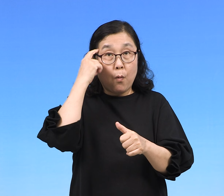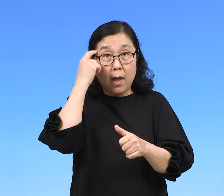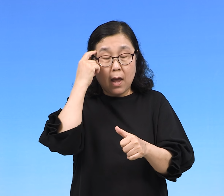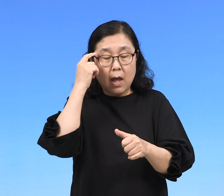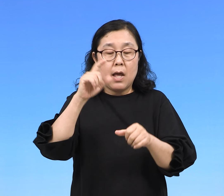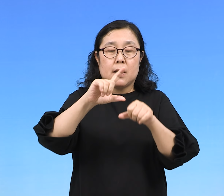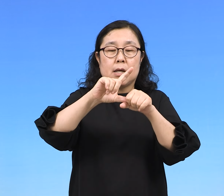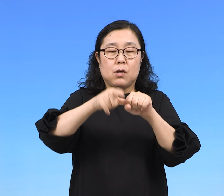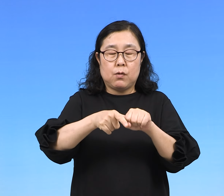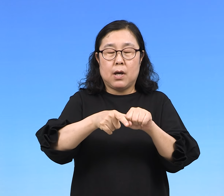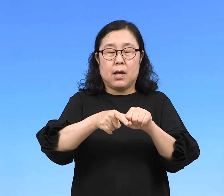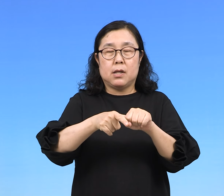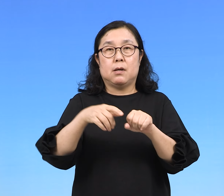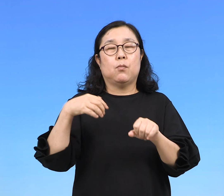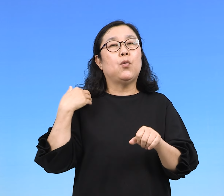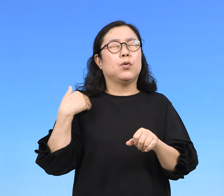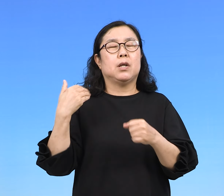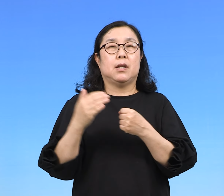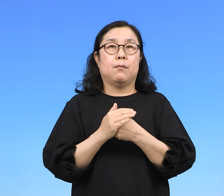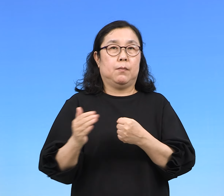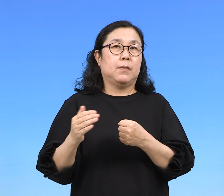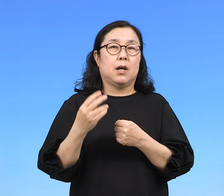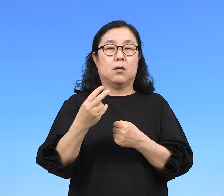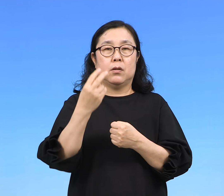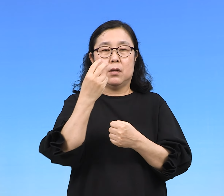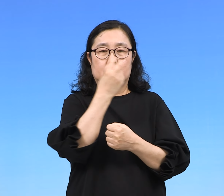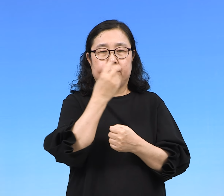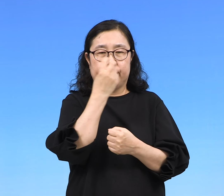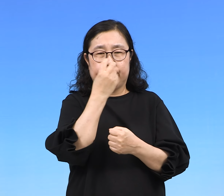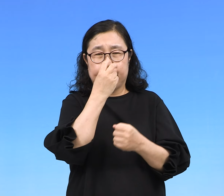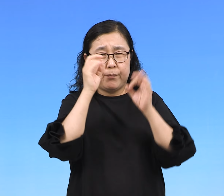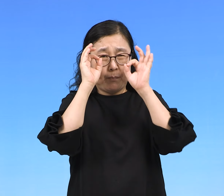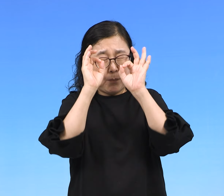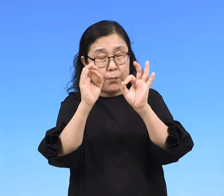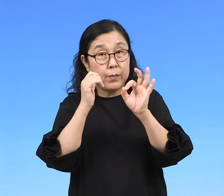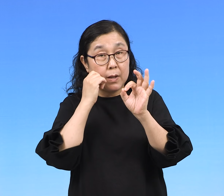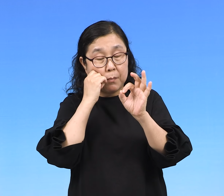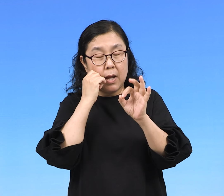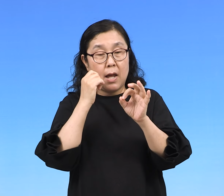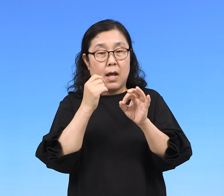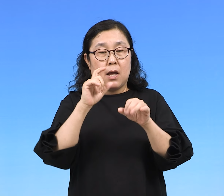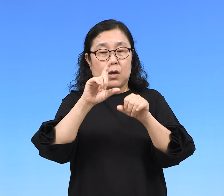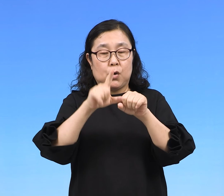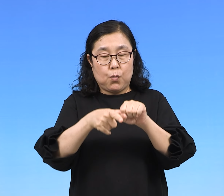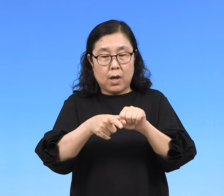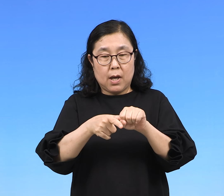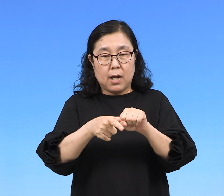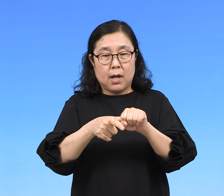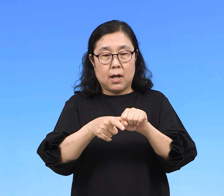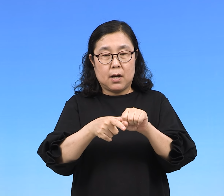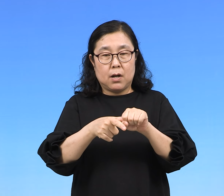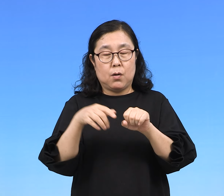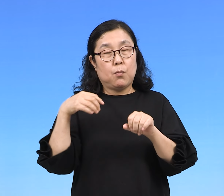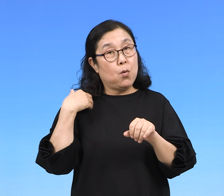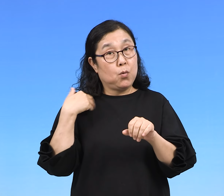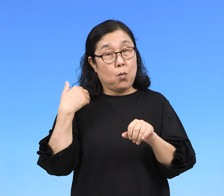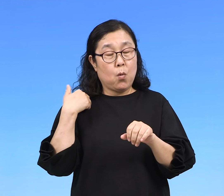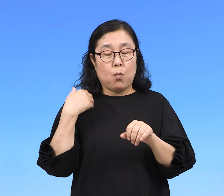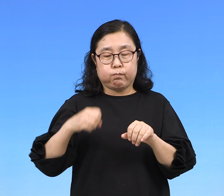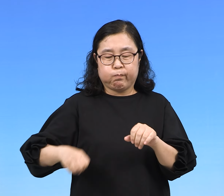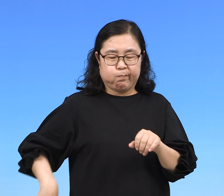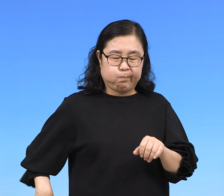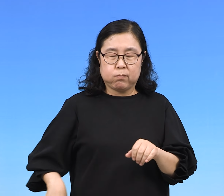줄 모르기 때문이다. 통찰력이 없기 때문에 기회를 볼 줄 모르고 외면해 버린다. 사실